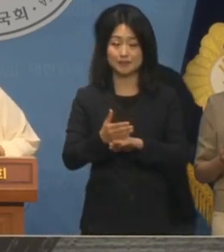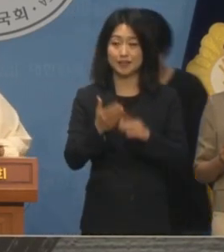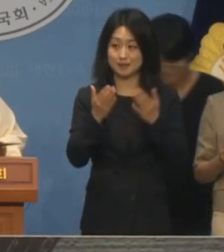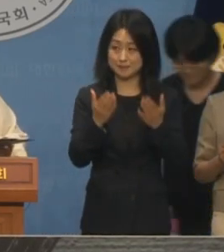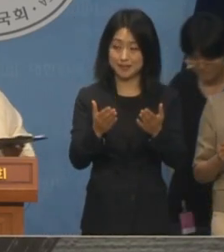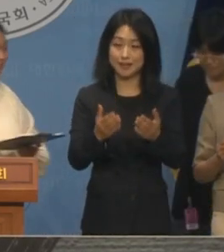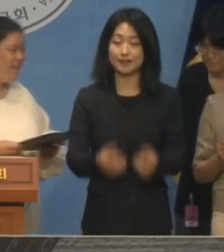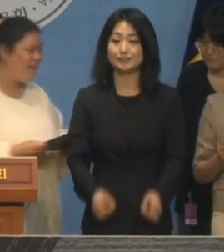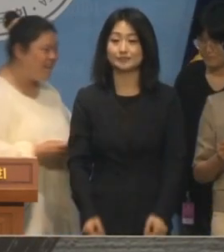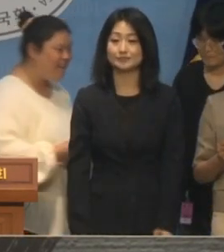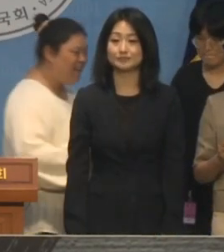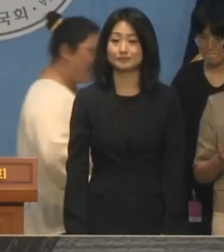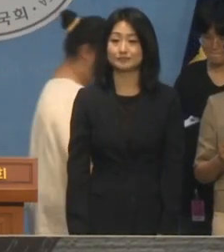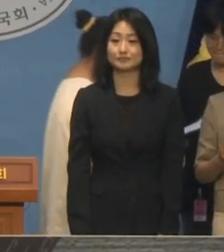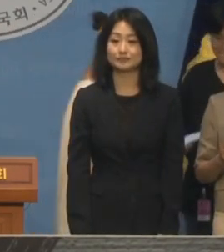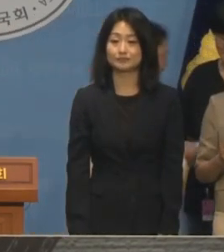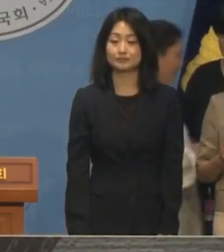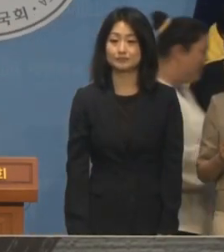감사합니다.